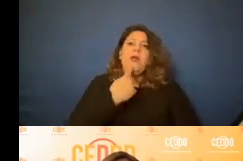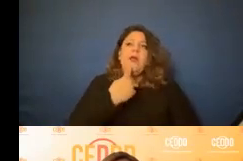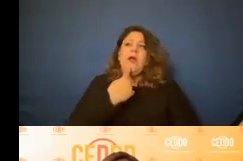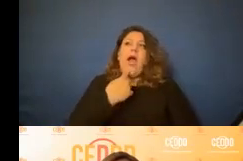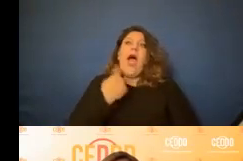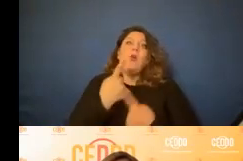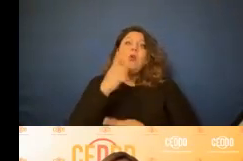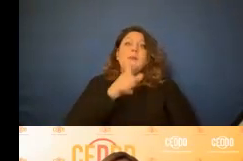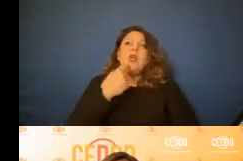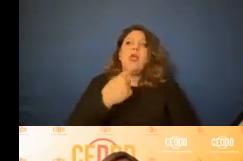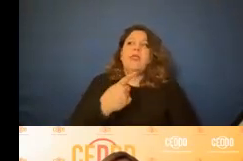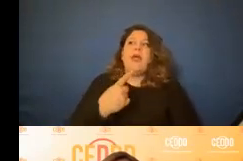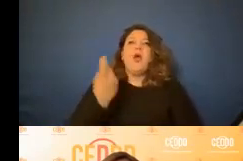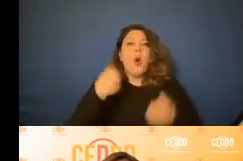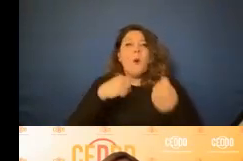acoso. Lo que pasa es que a veces